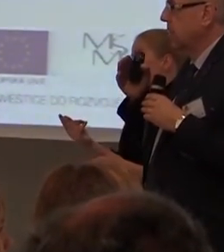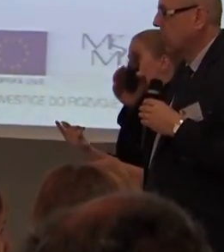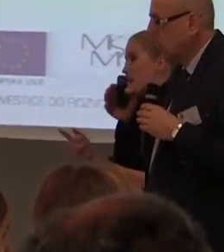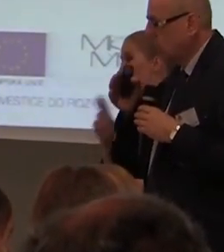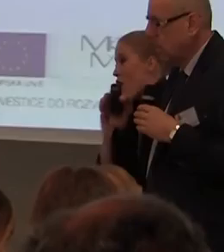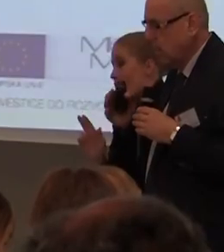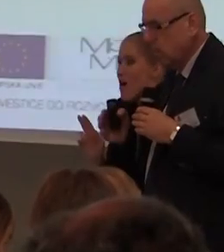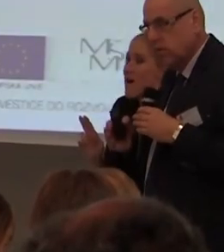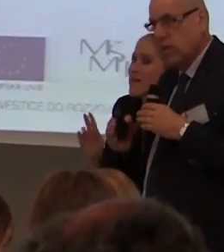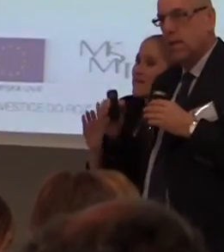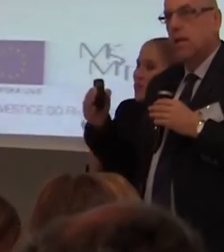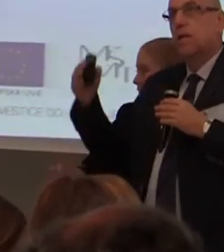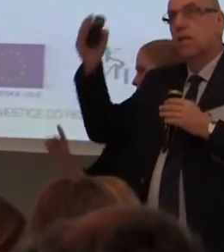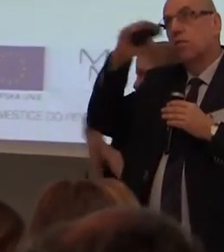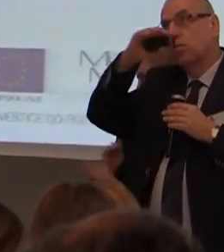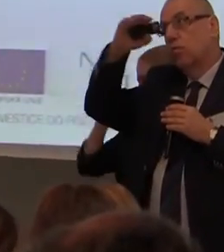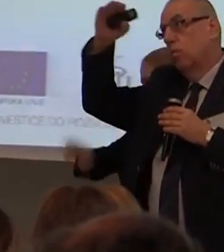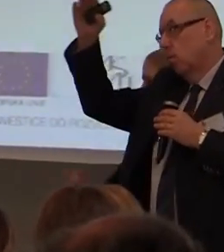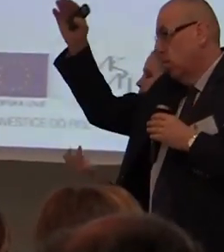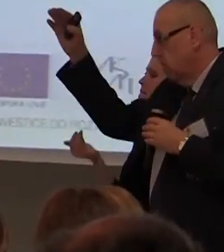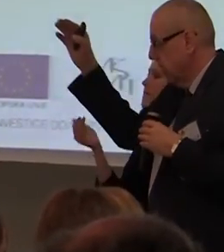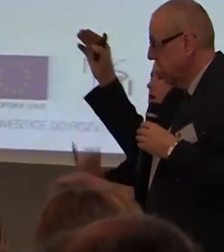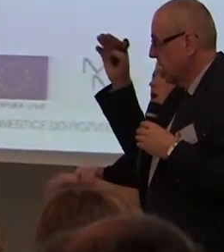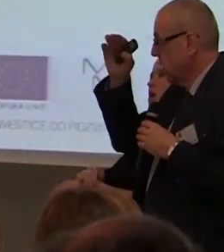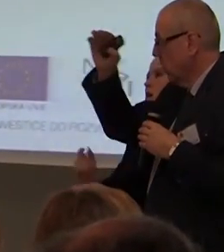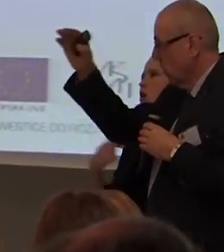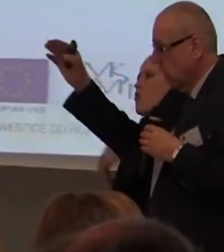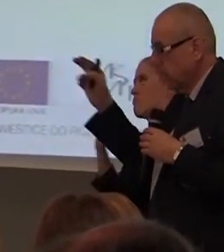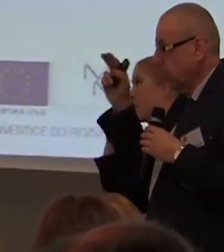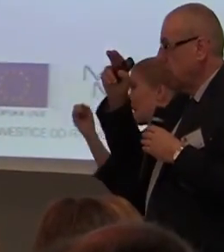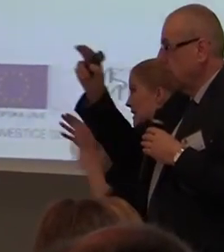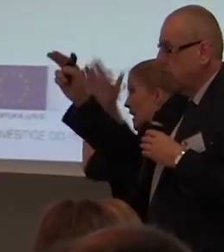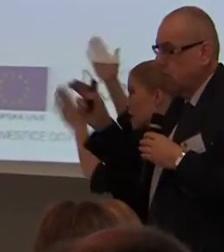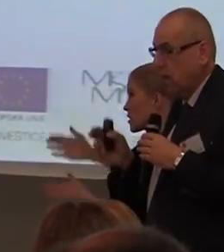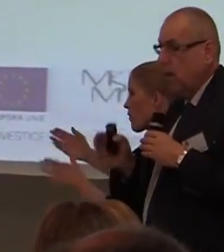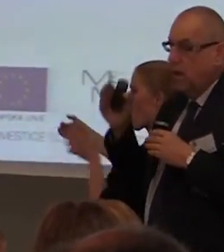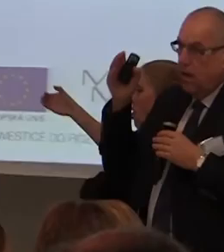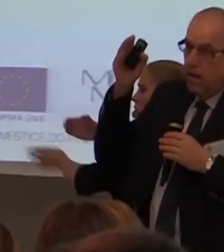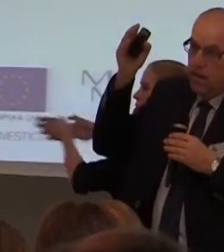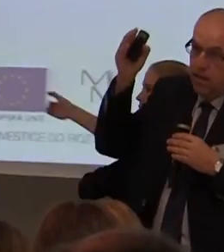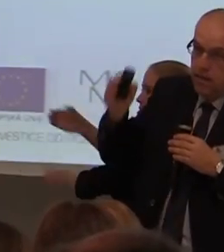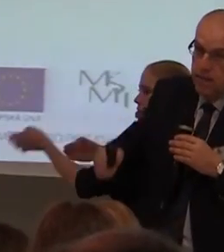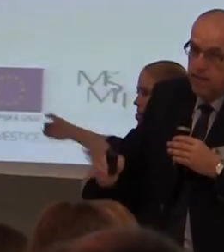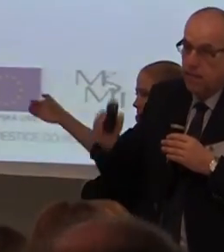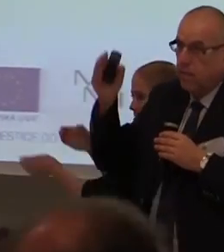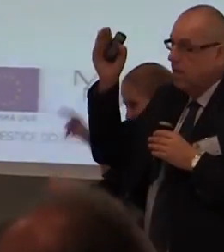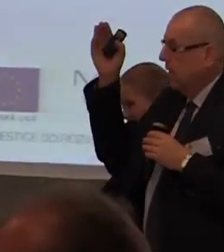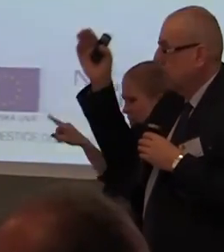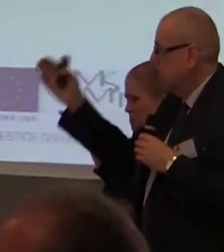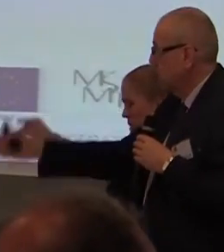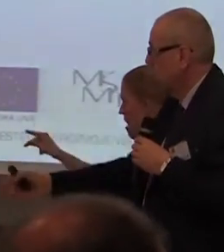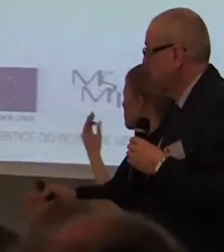Učitelé si často zvykli na to, že na tom kůru ministerského orloje se střídají figury a jedna